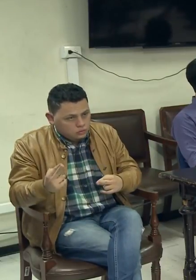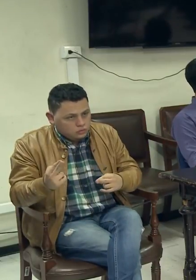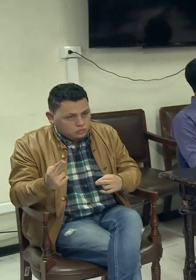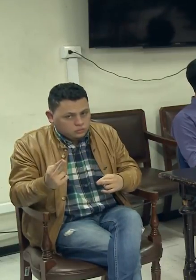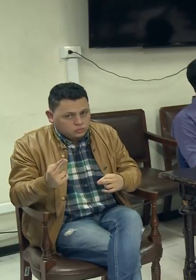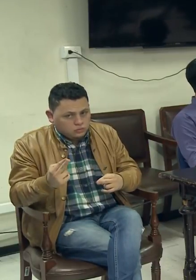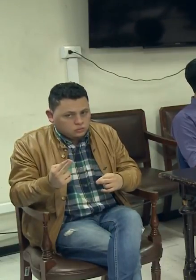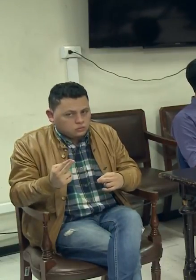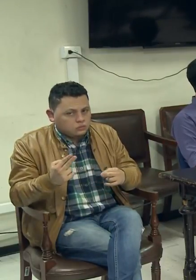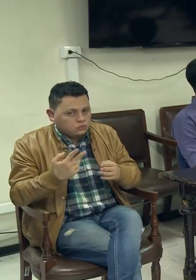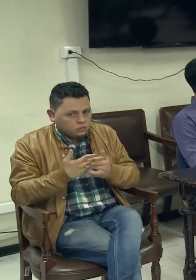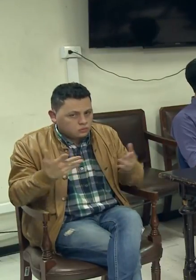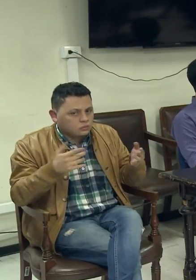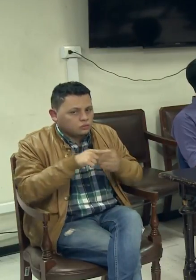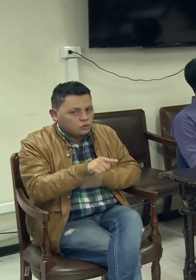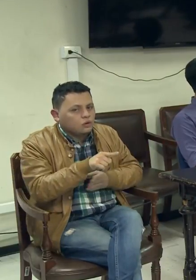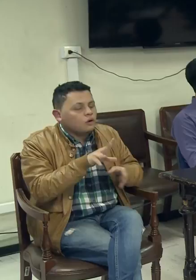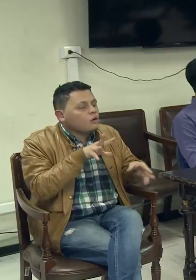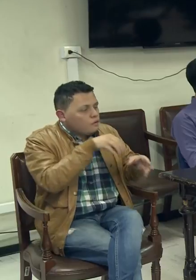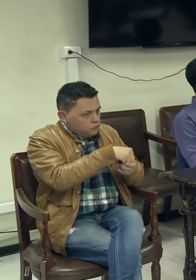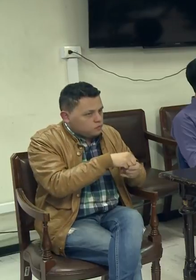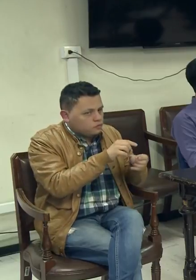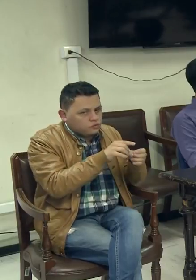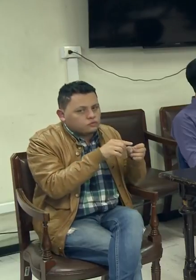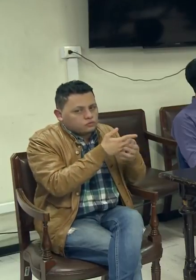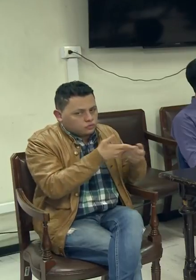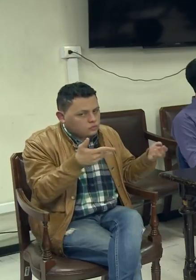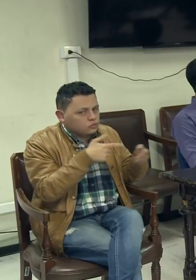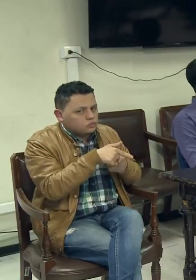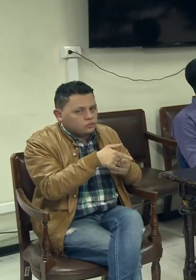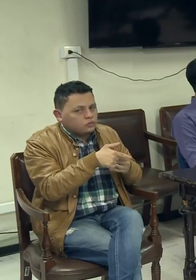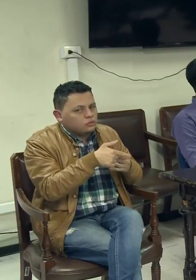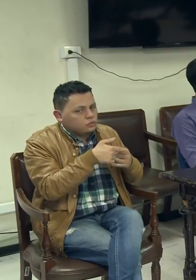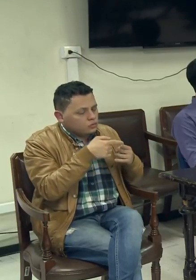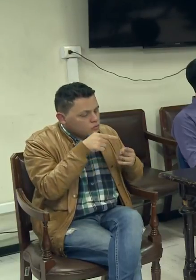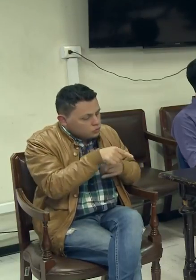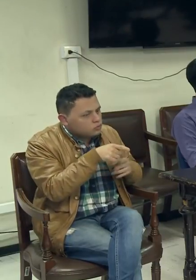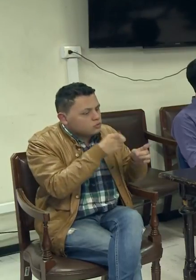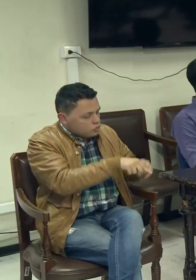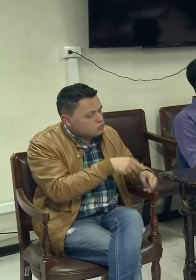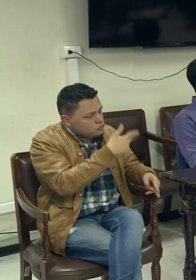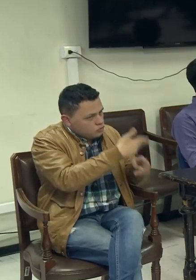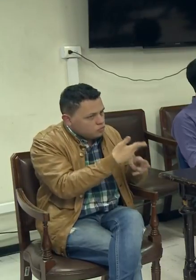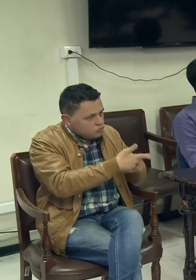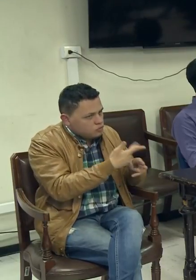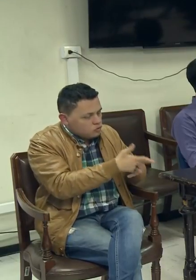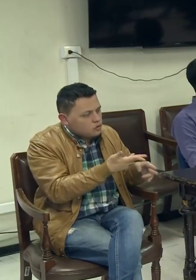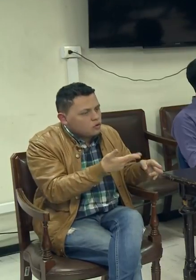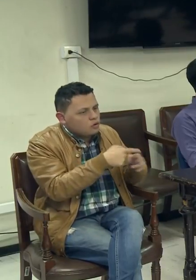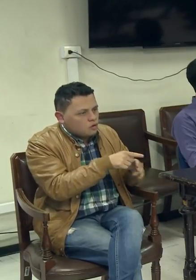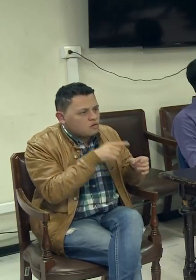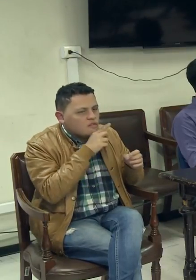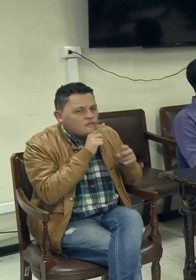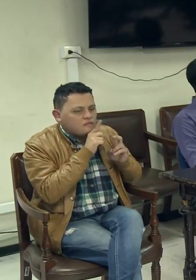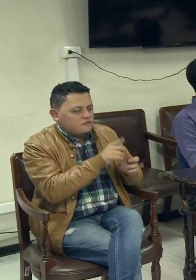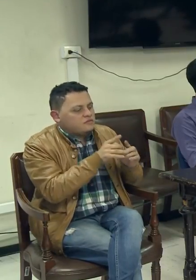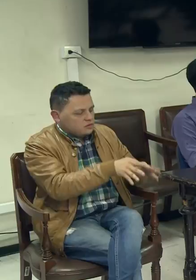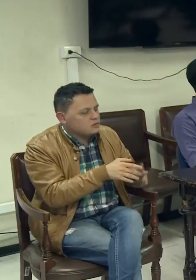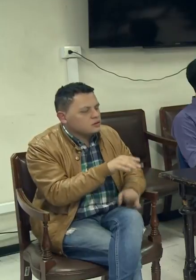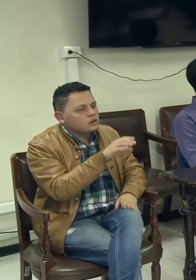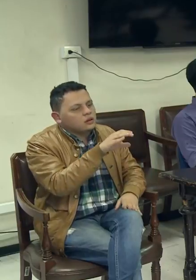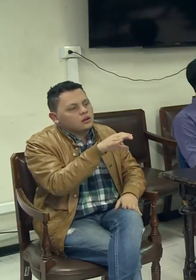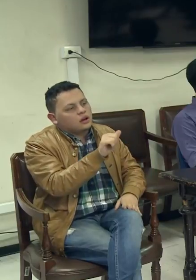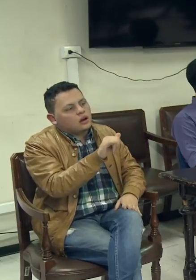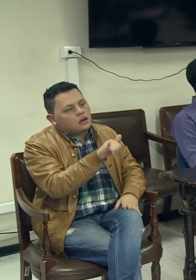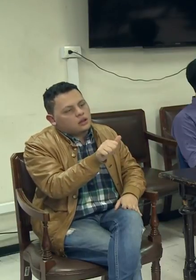adquieren nombres todos ofensivos en América Latina, porque todos tienen nombres ofensivos, ¿no? En Chile dicen